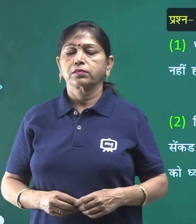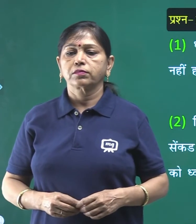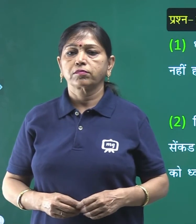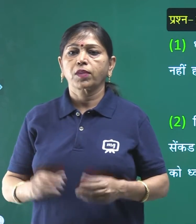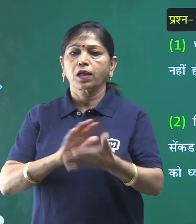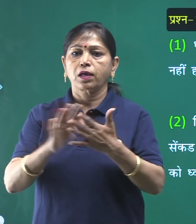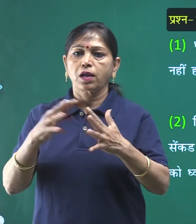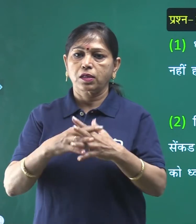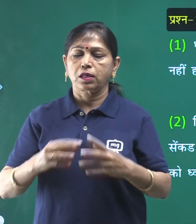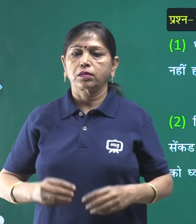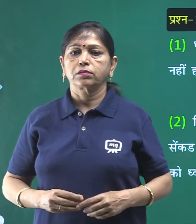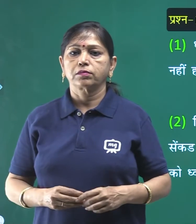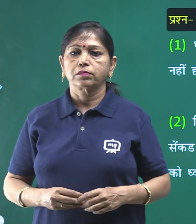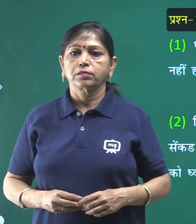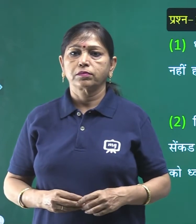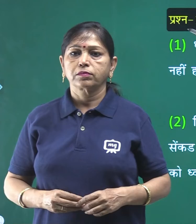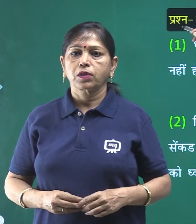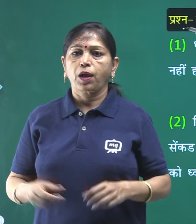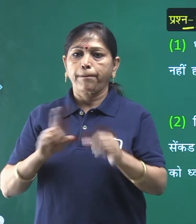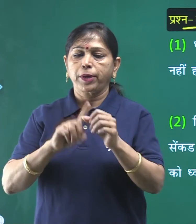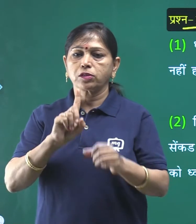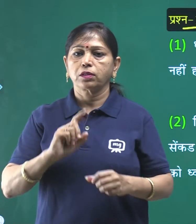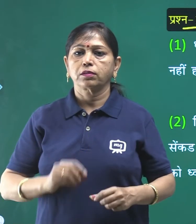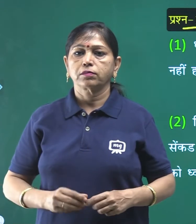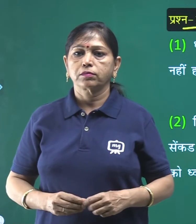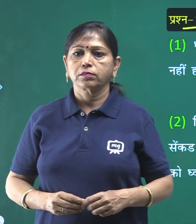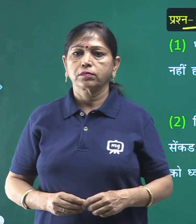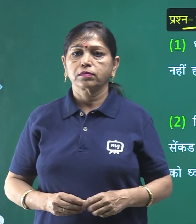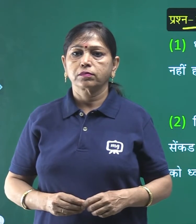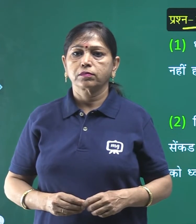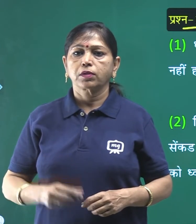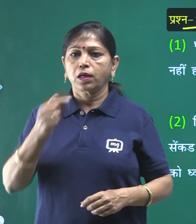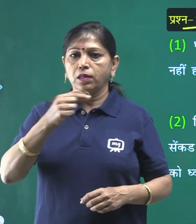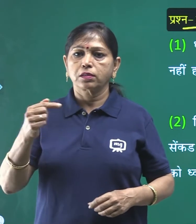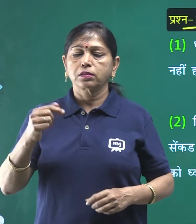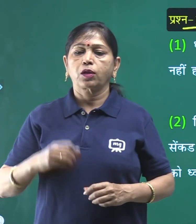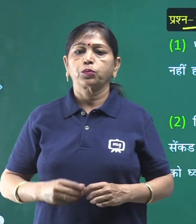गृह कार्य प्रश्न 1, रिक्त स्थानों की